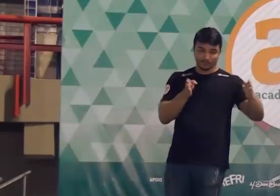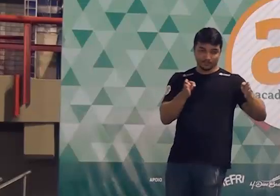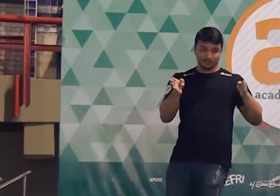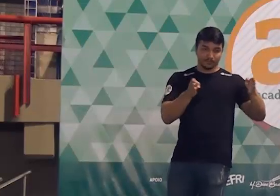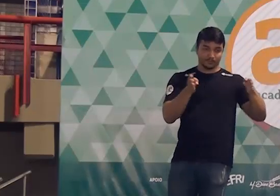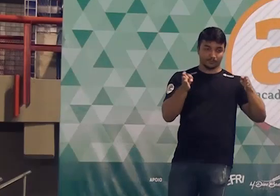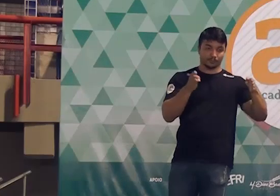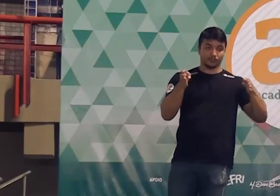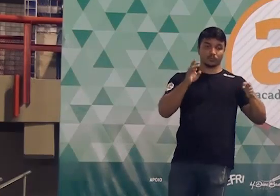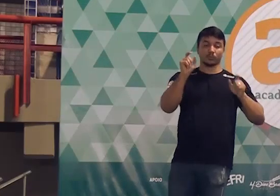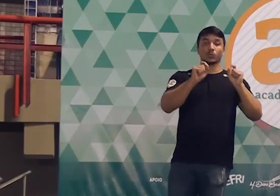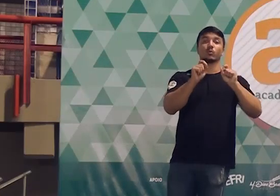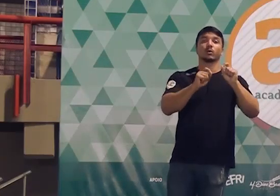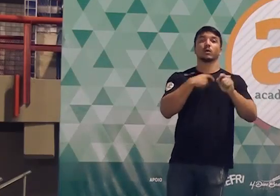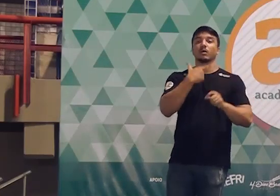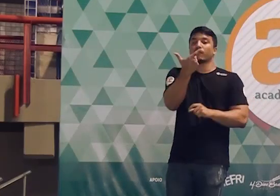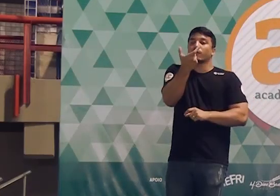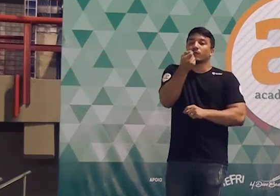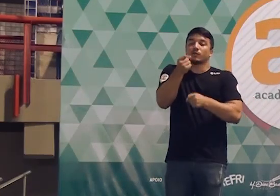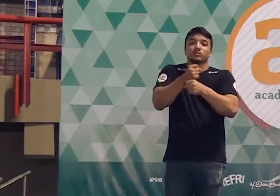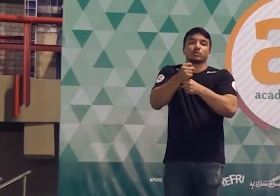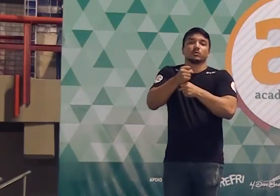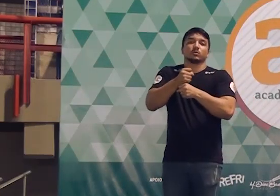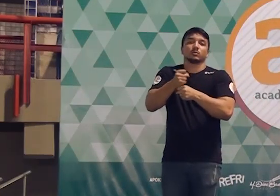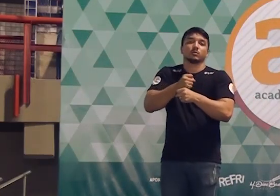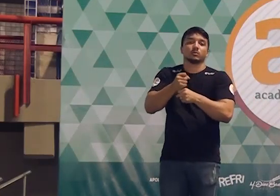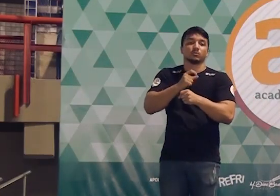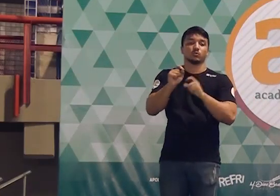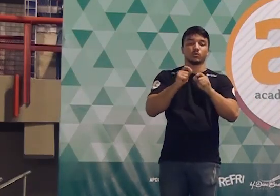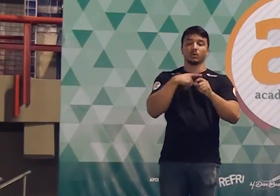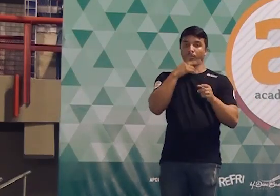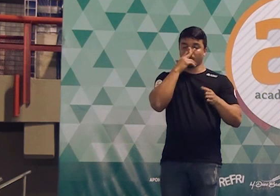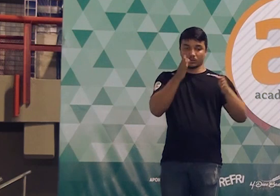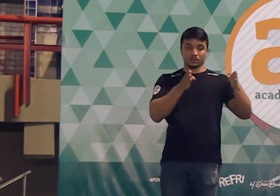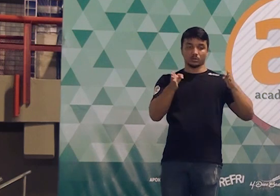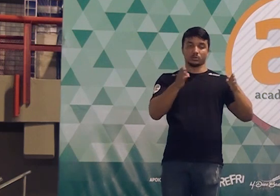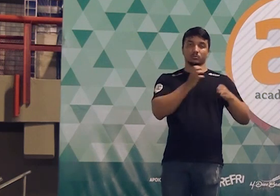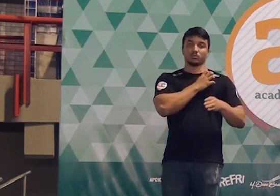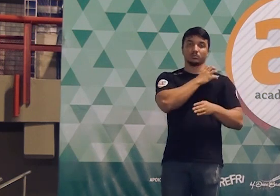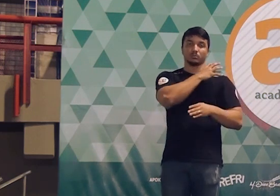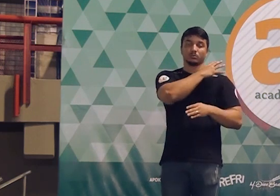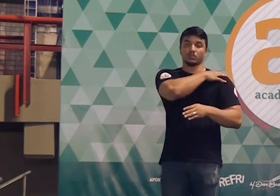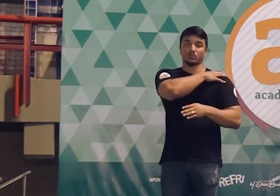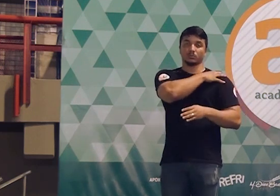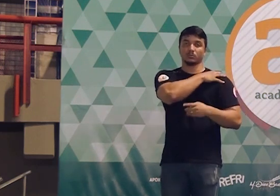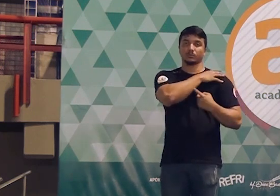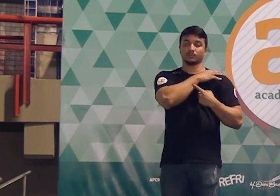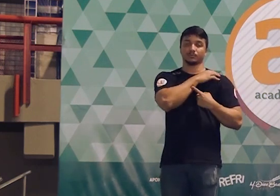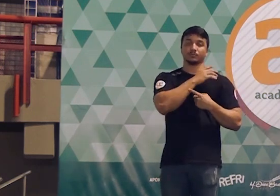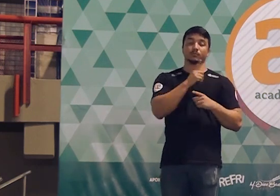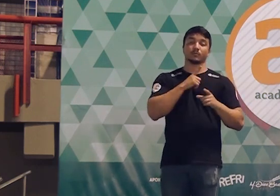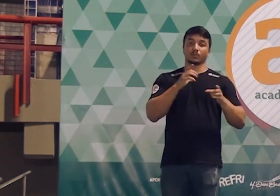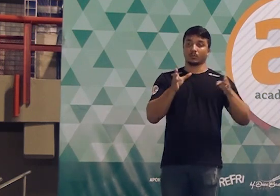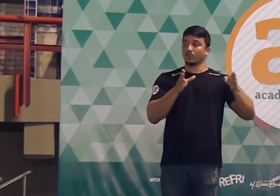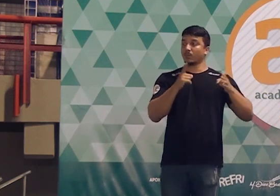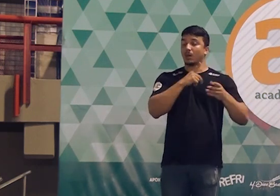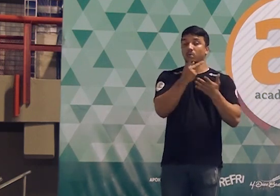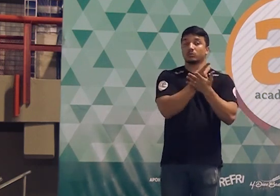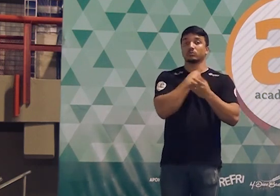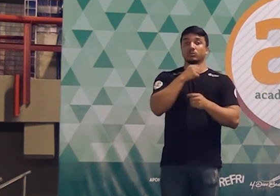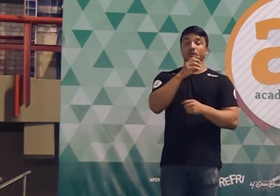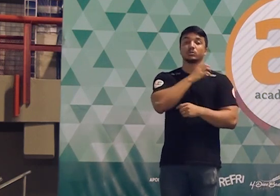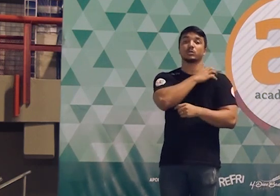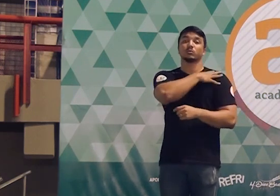na nossa história de 20 anos, tá? Chamado regime civil-militar, ditadura. E dentro da ditadura você